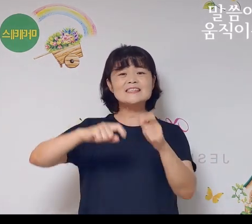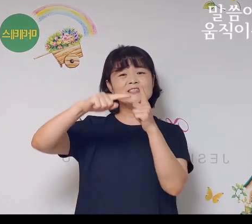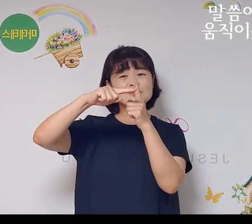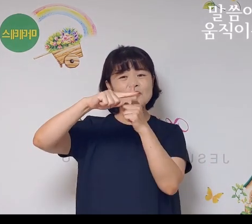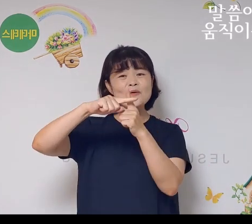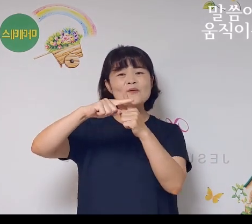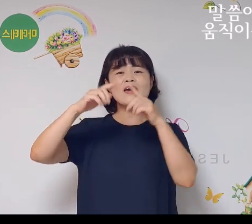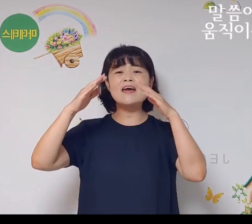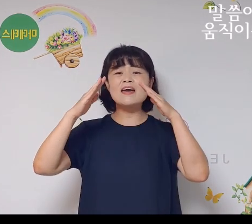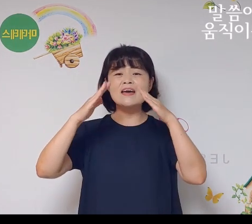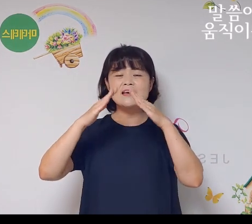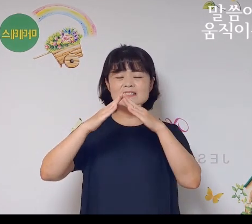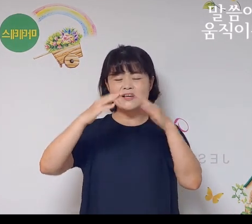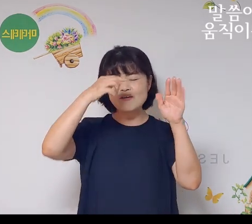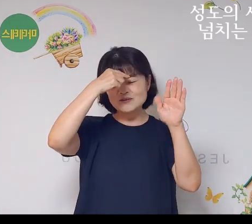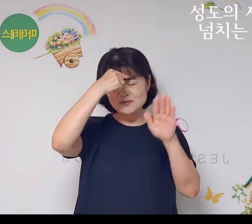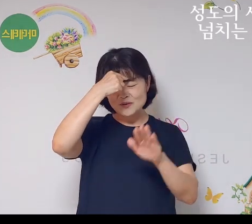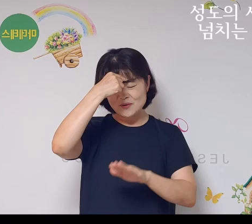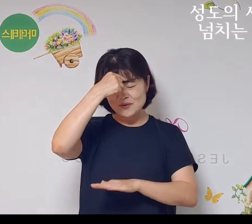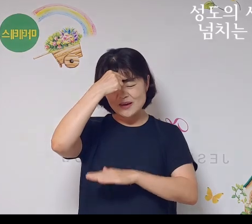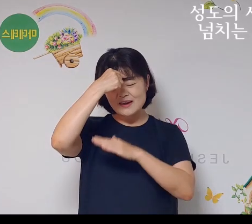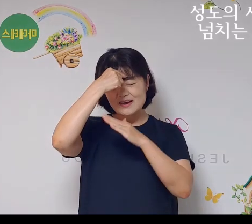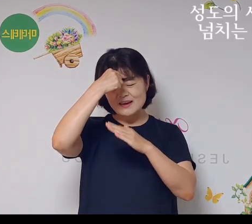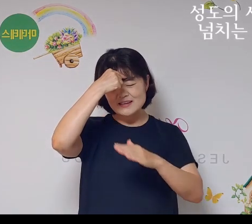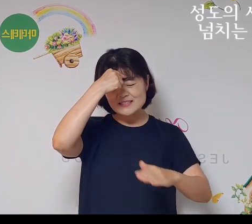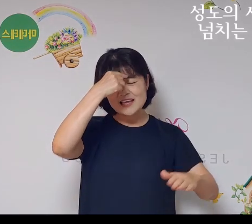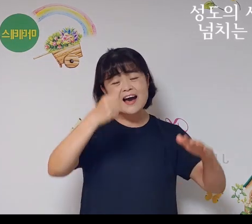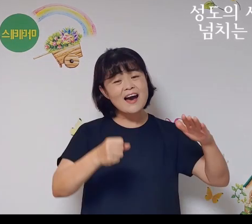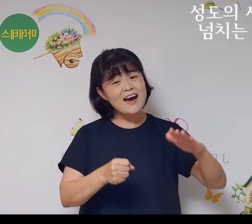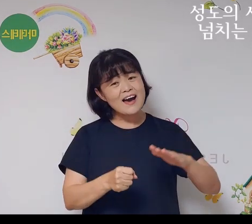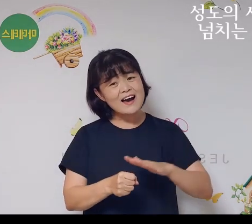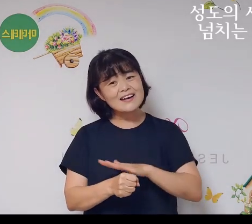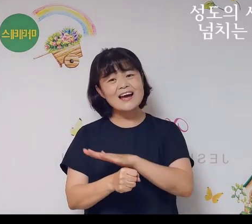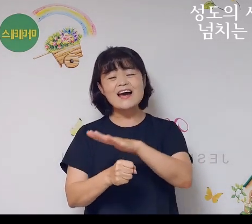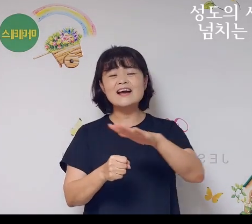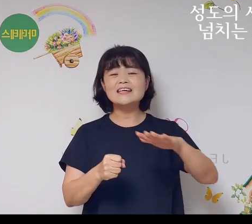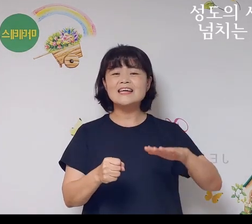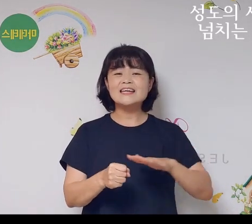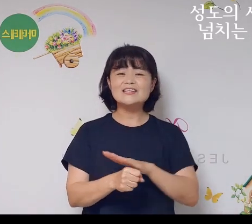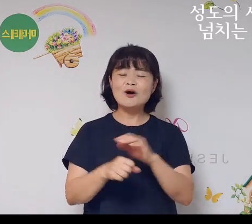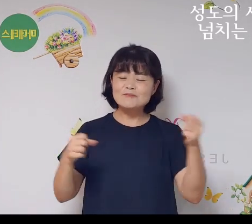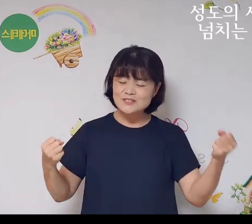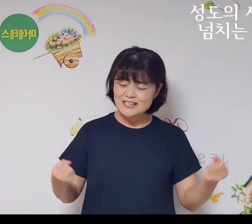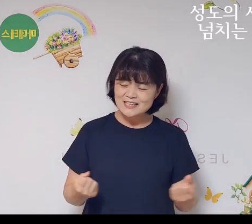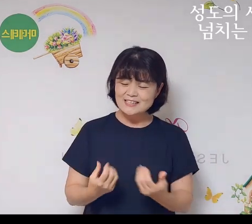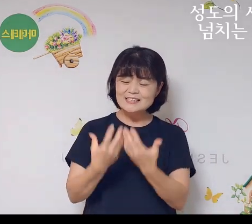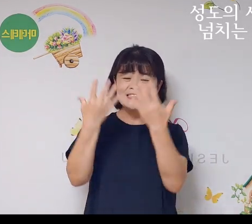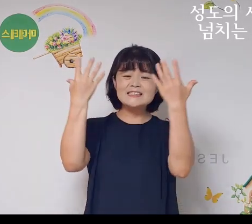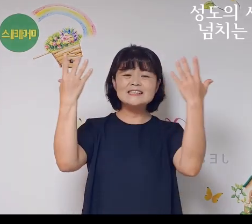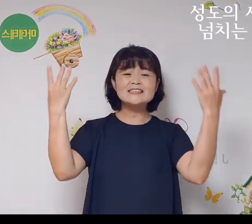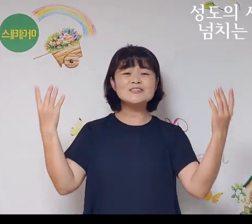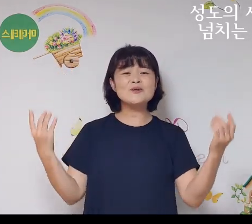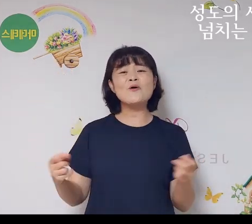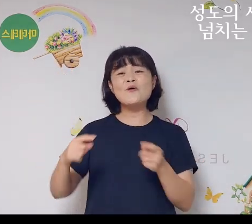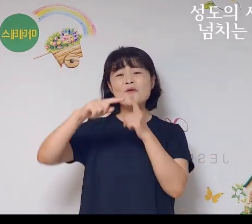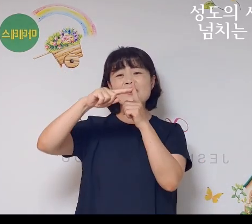움직이는 교회, 성도의 사랑이 넘치는 교회,